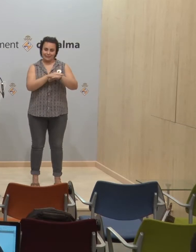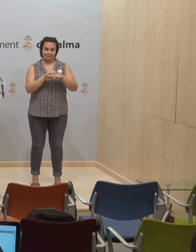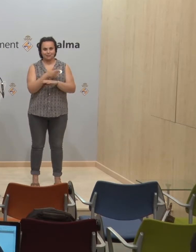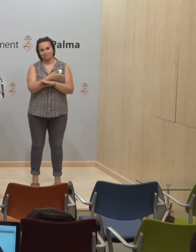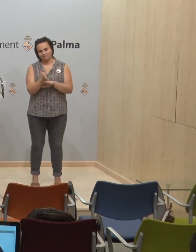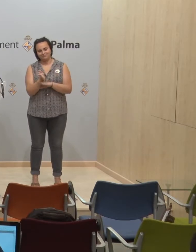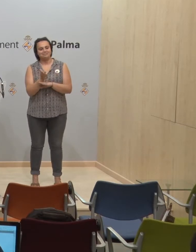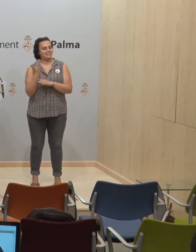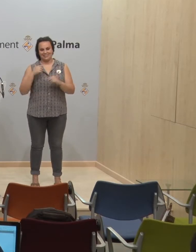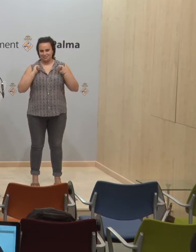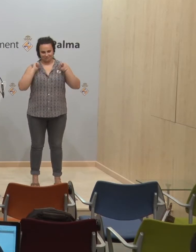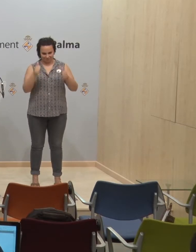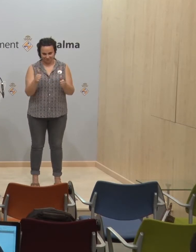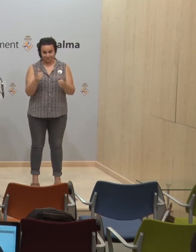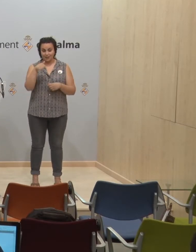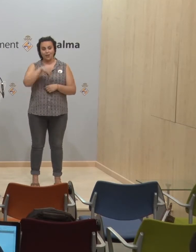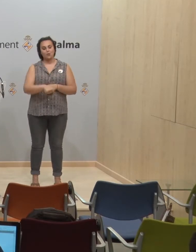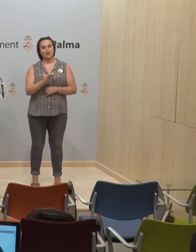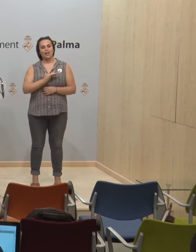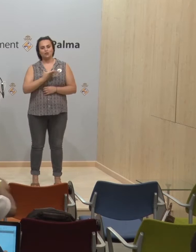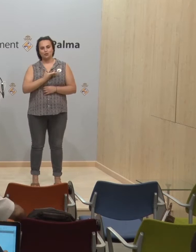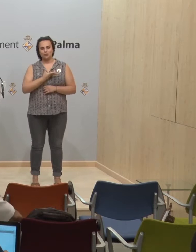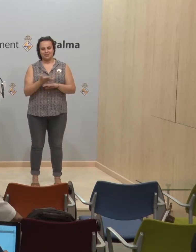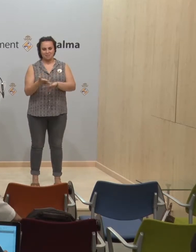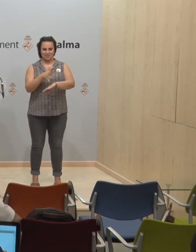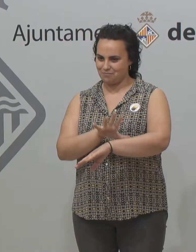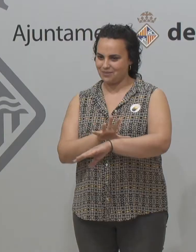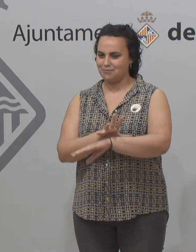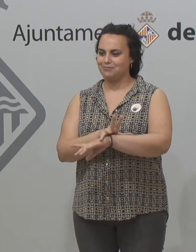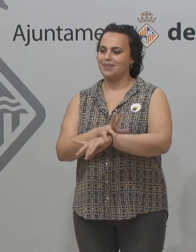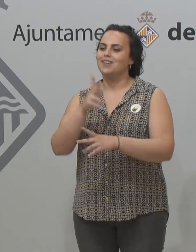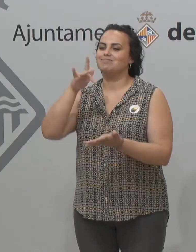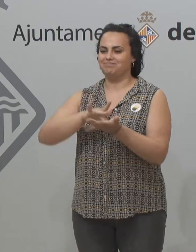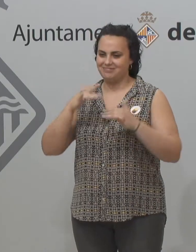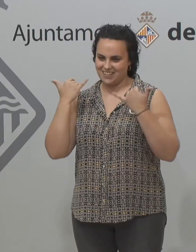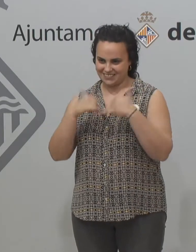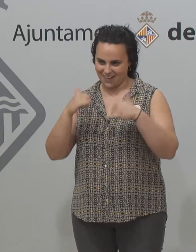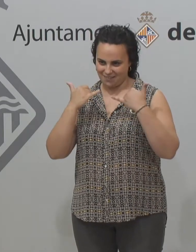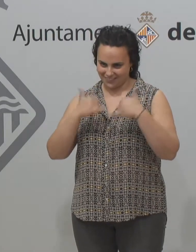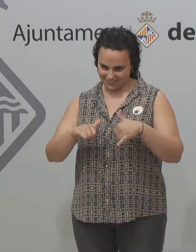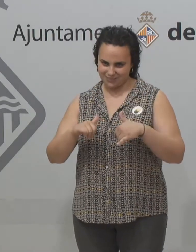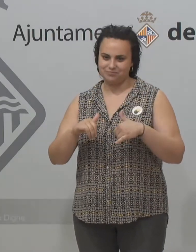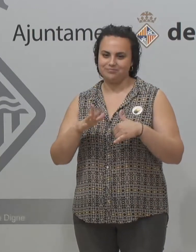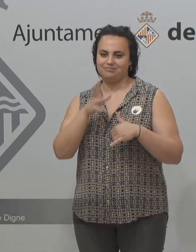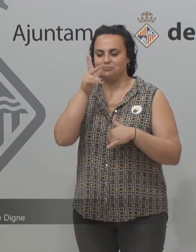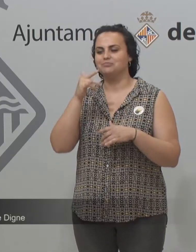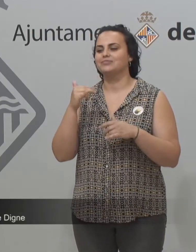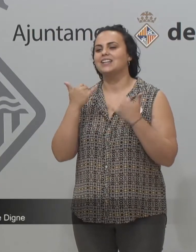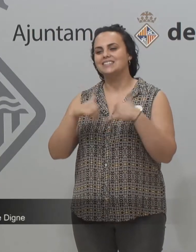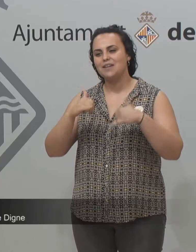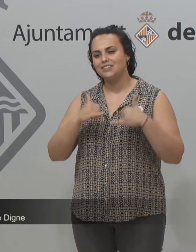en matèria. Avui a l'Ajuntament de Palma estem de celebració perquè celebram el